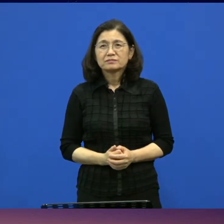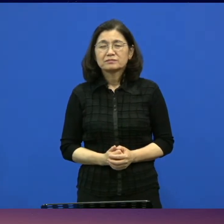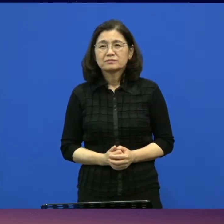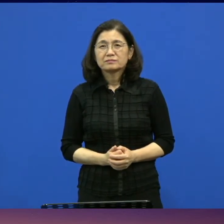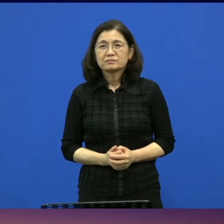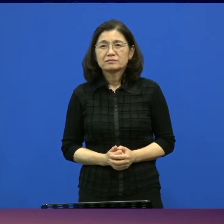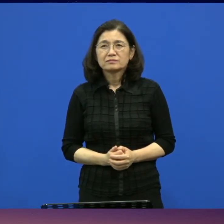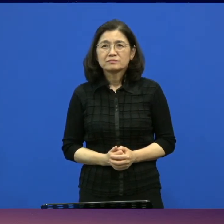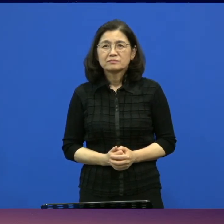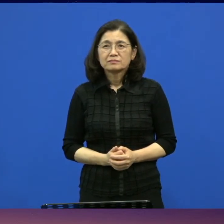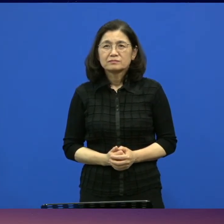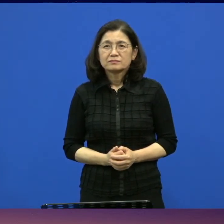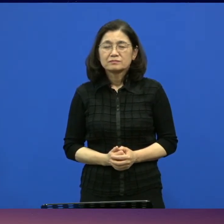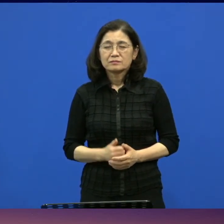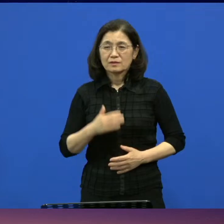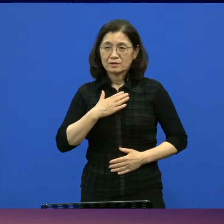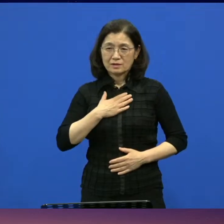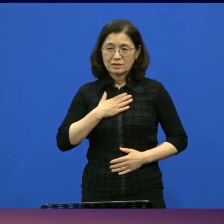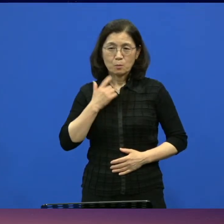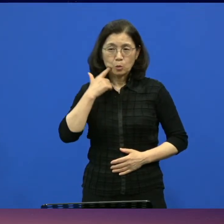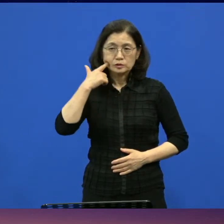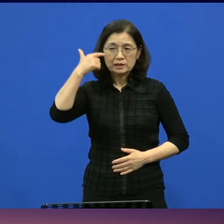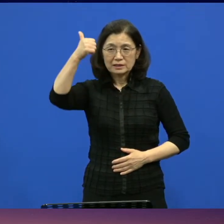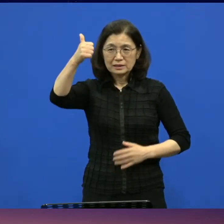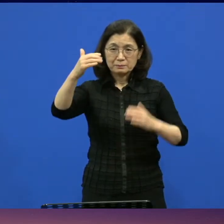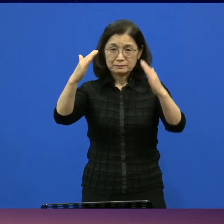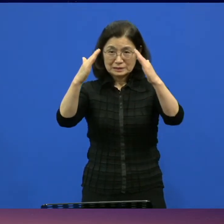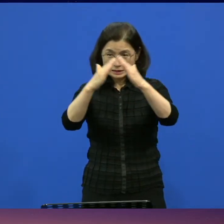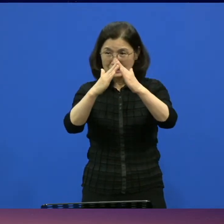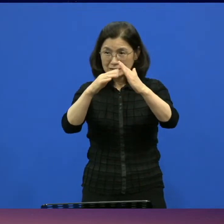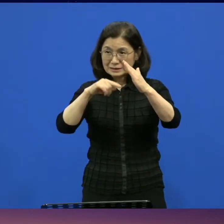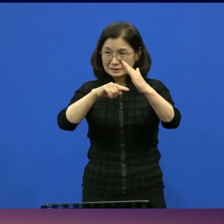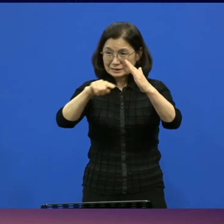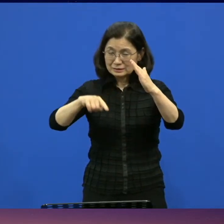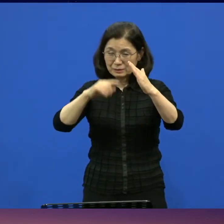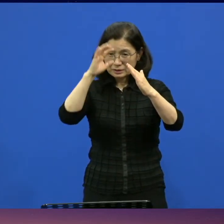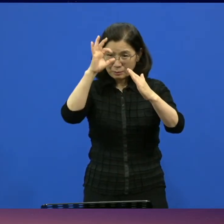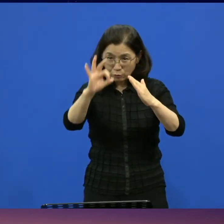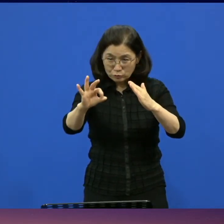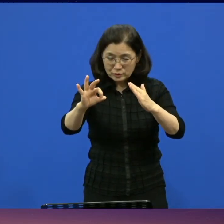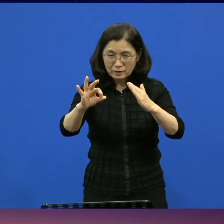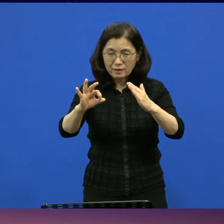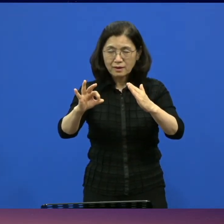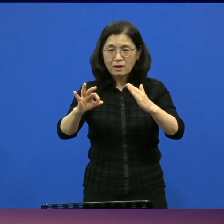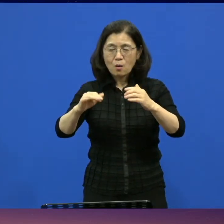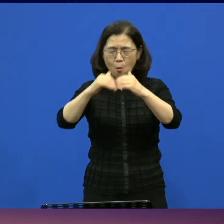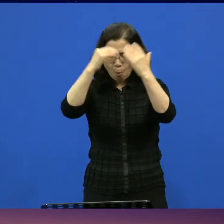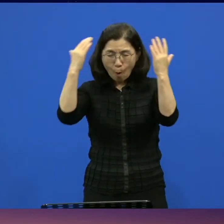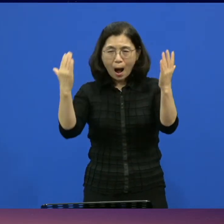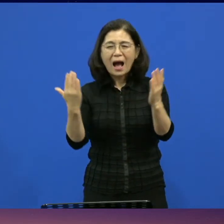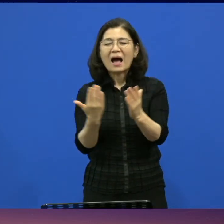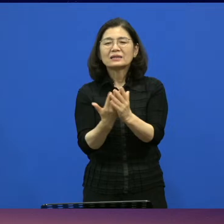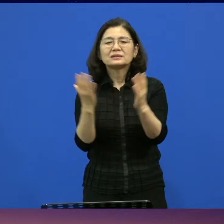여러분, 우리 집안도 그래요. 완전히 대충 망했으면 죽기로 돌아오지 않았어요.